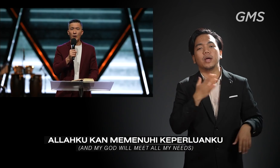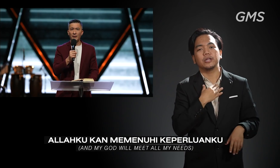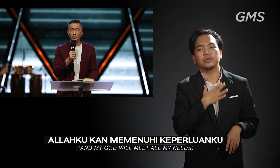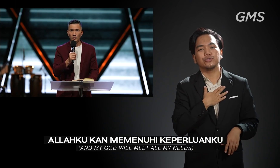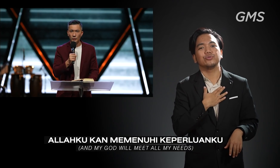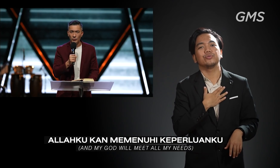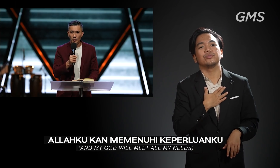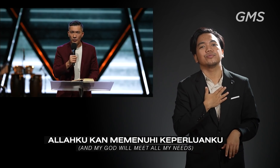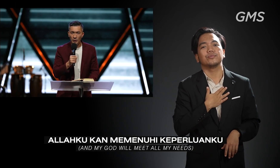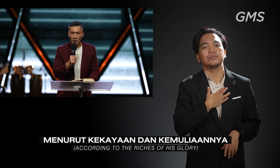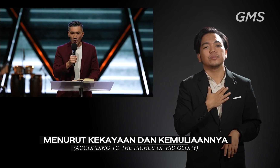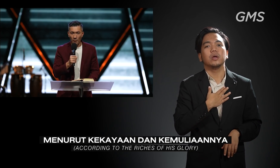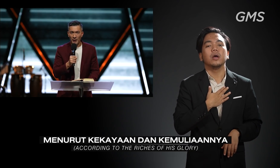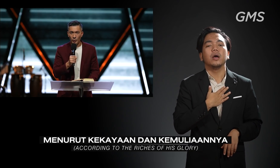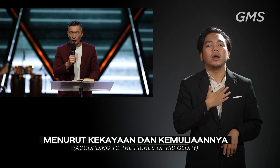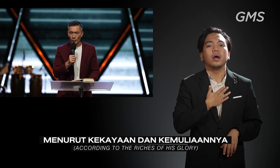keperluanmu